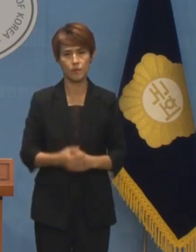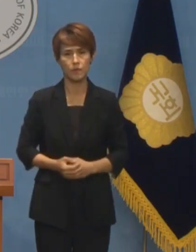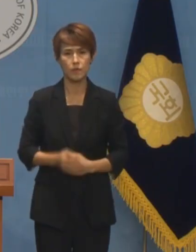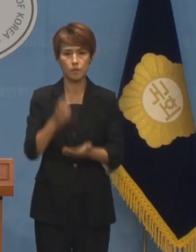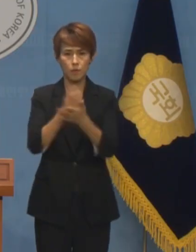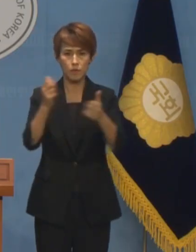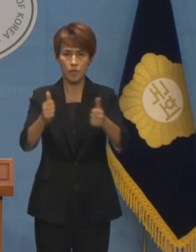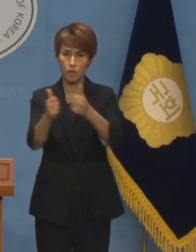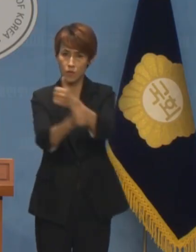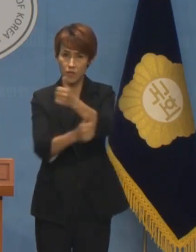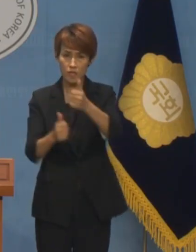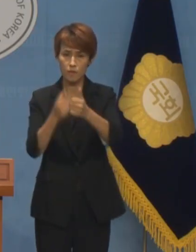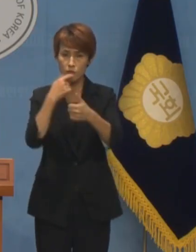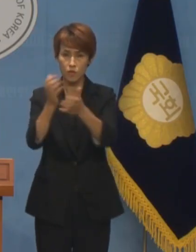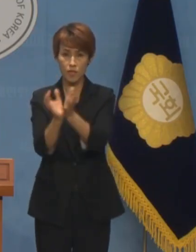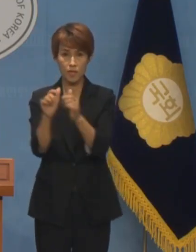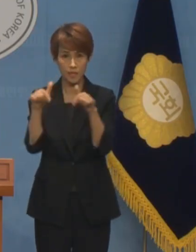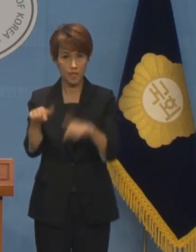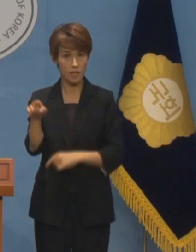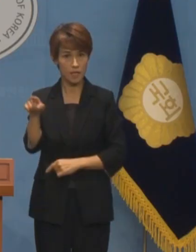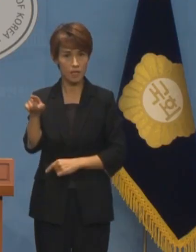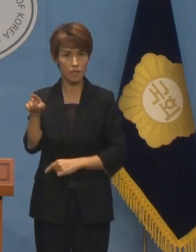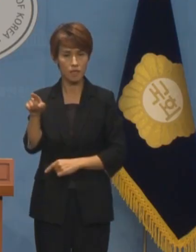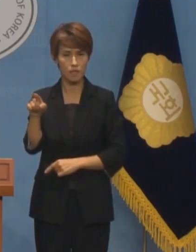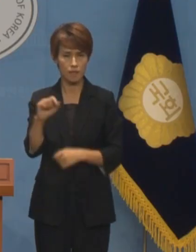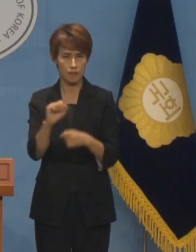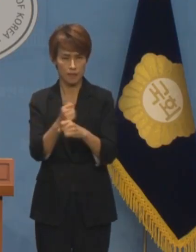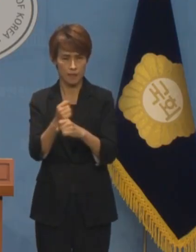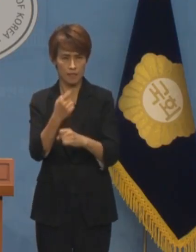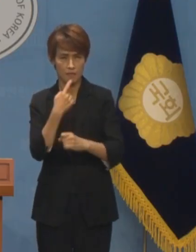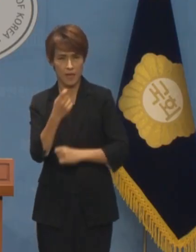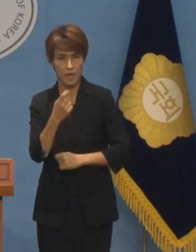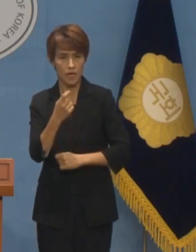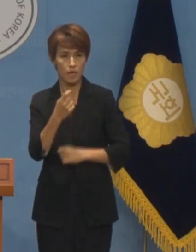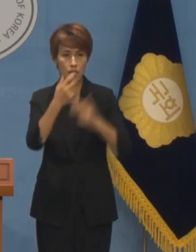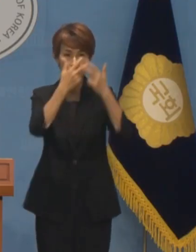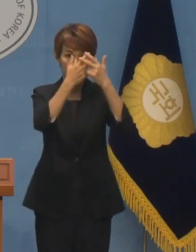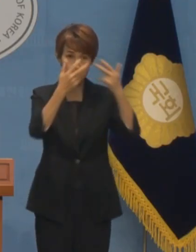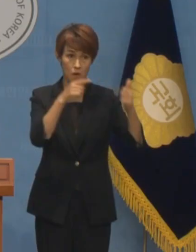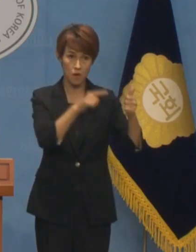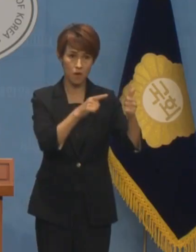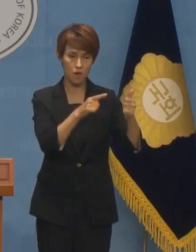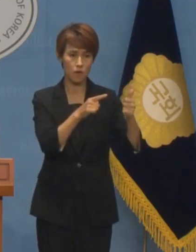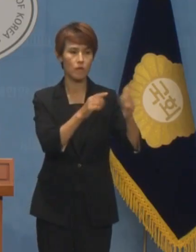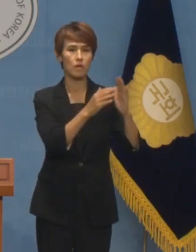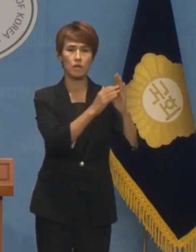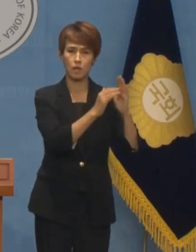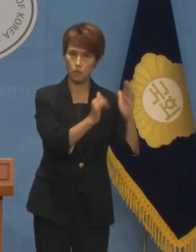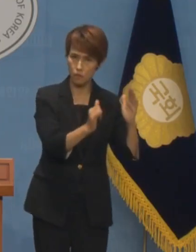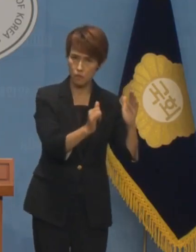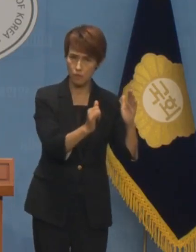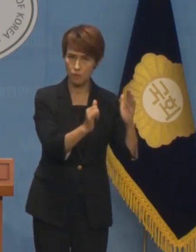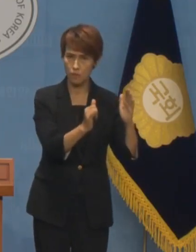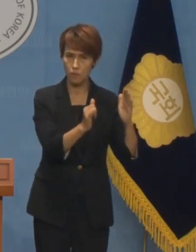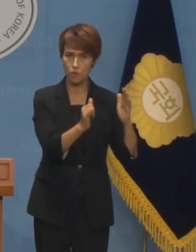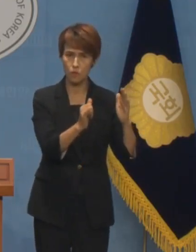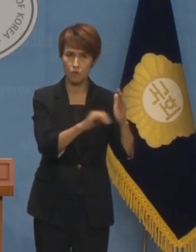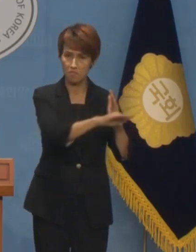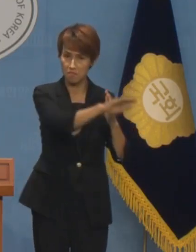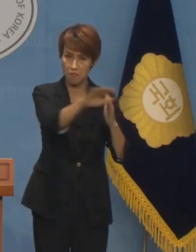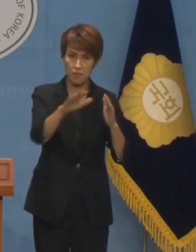법사위 민주당 간사는 조작과 협박으로 이재명 대표님과 가족 그리고